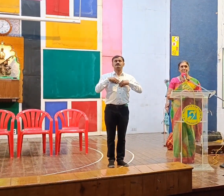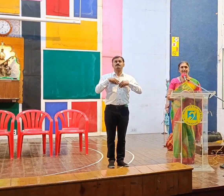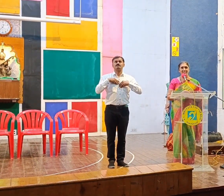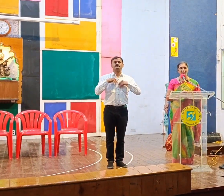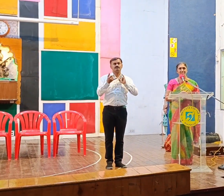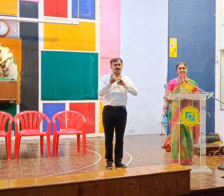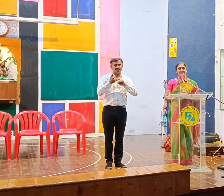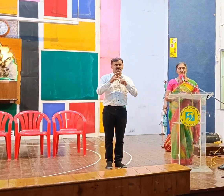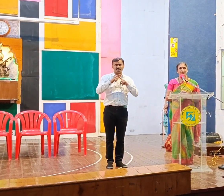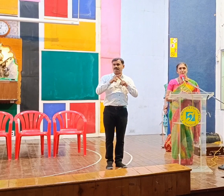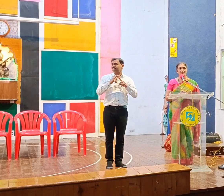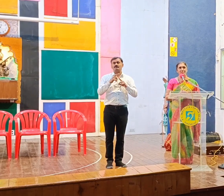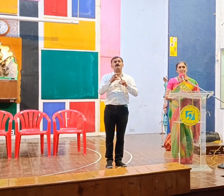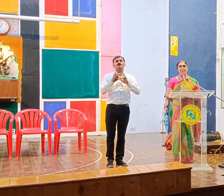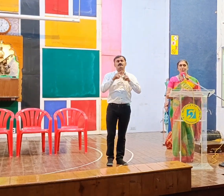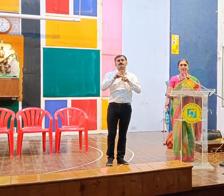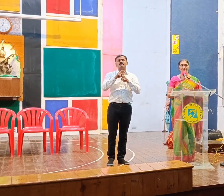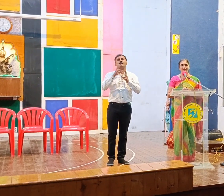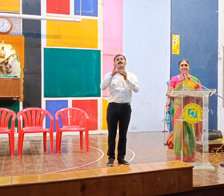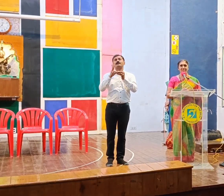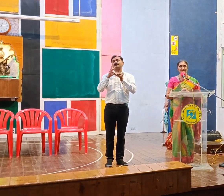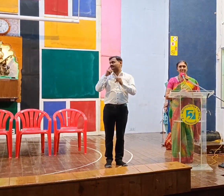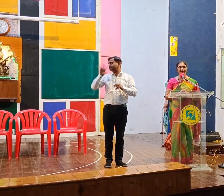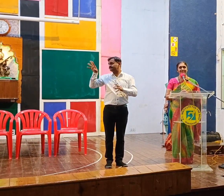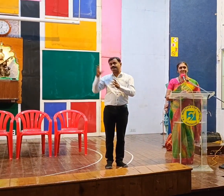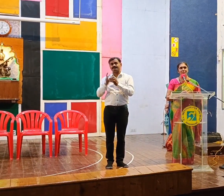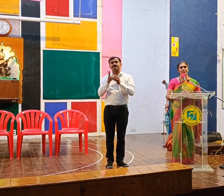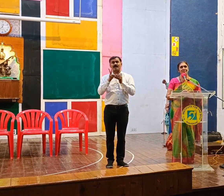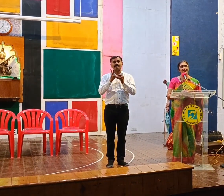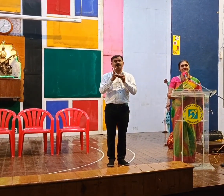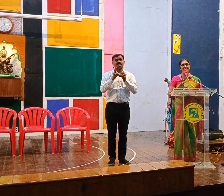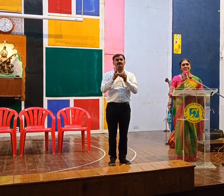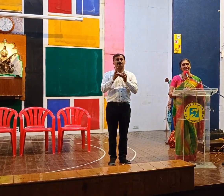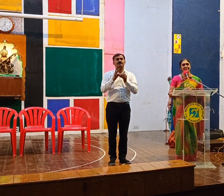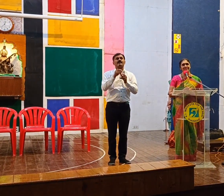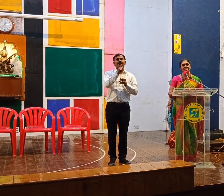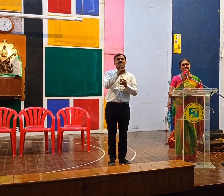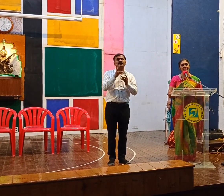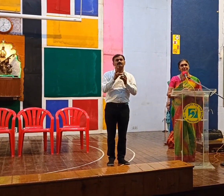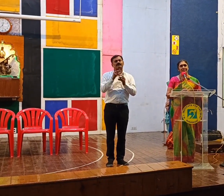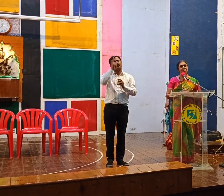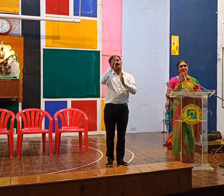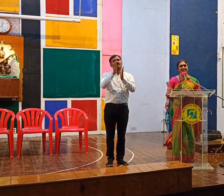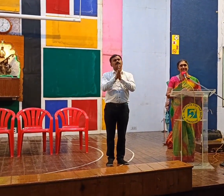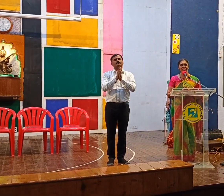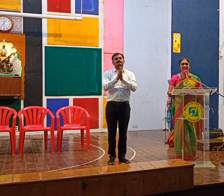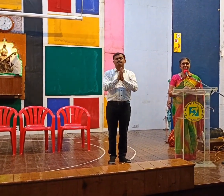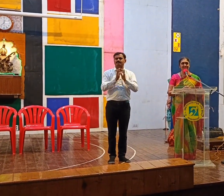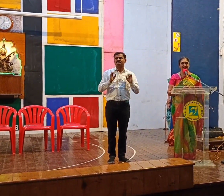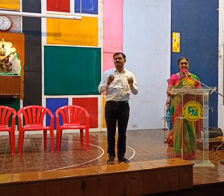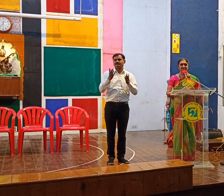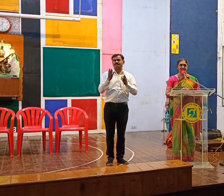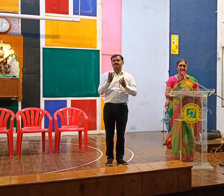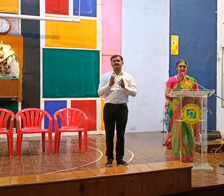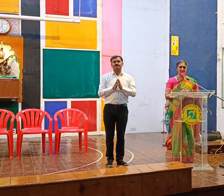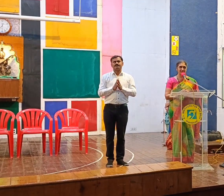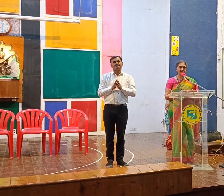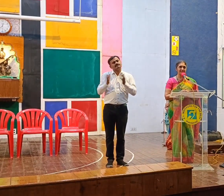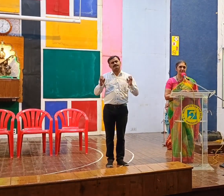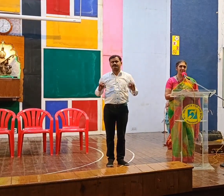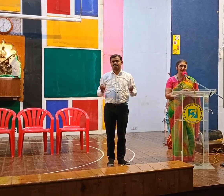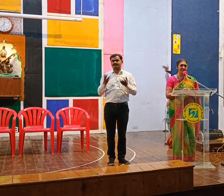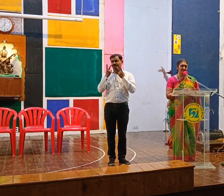ધોરણ 12ની વિદ્યાર્થિનીઓ બોર્ડની પરીક્ષા માટે ધોરણ 10 અને 12 વતી ભગવાનને વિનવે છે,